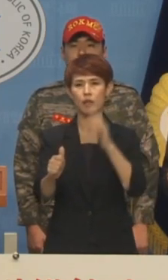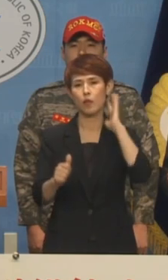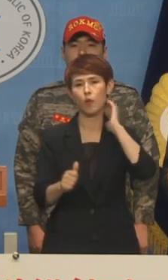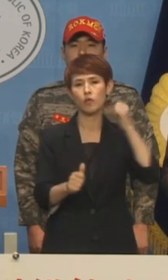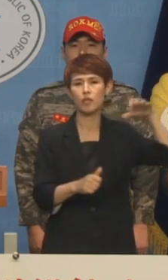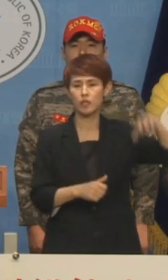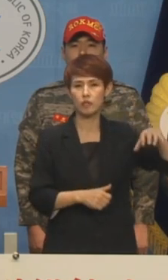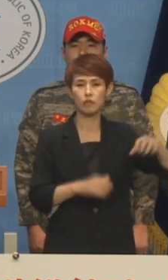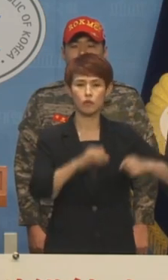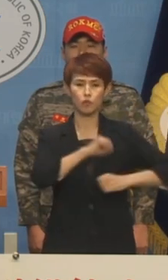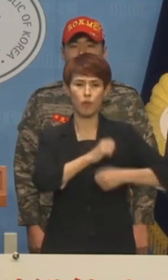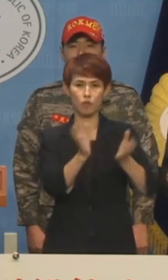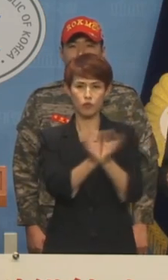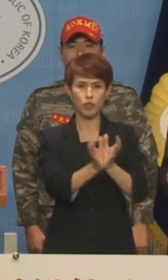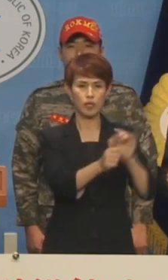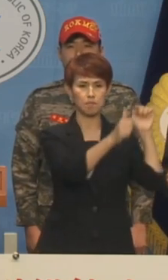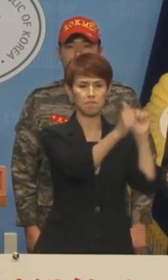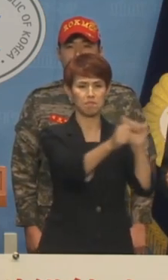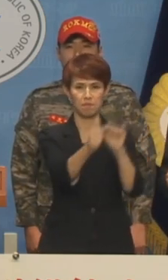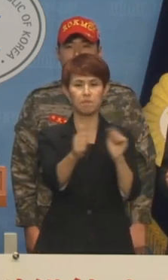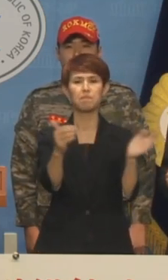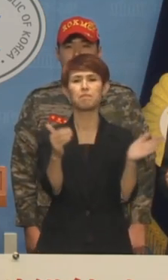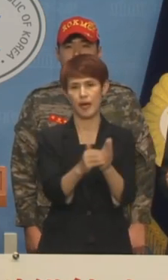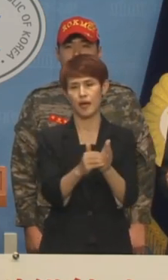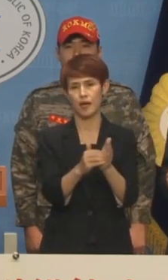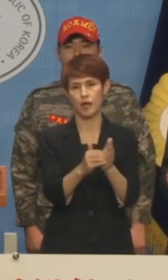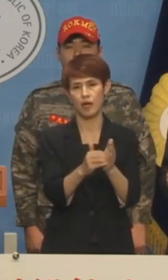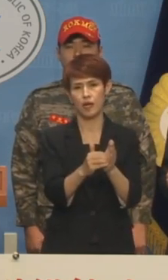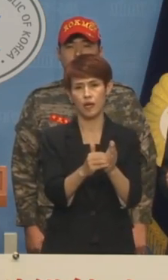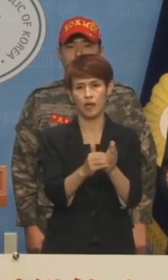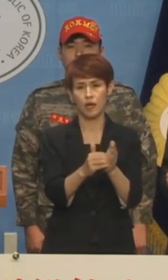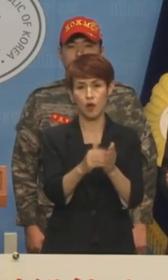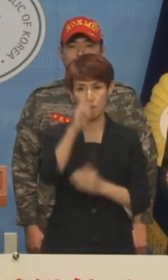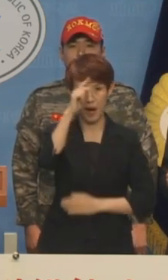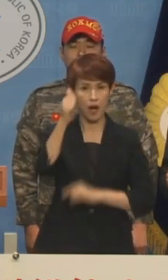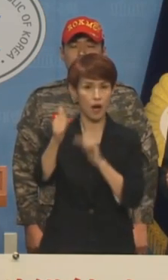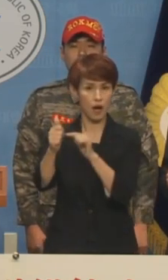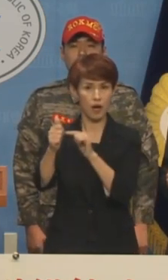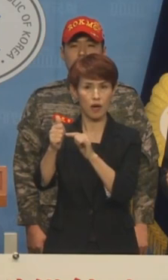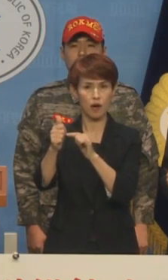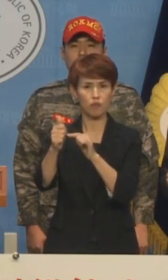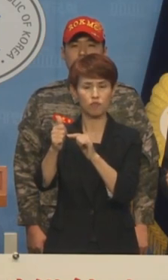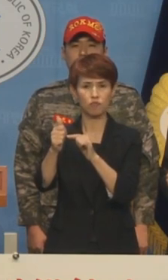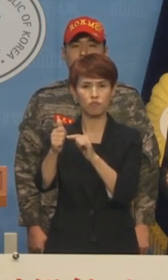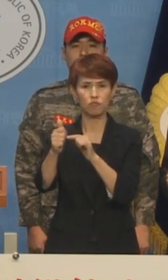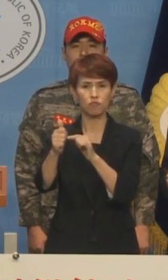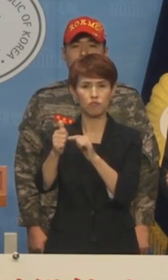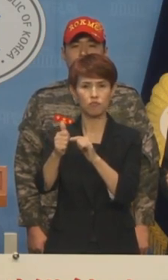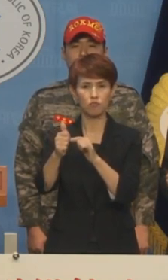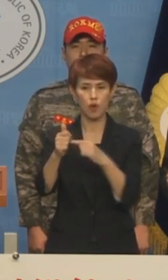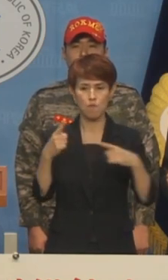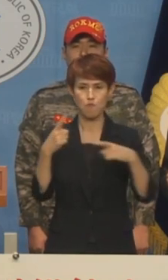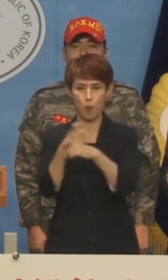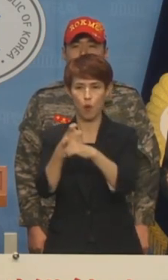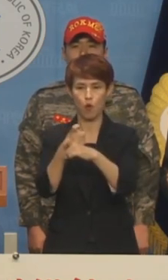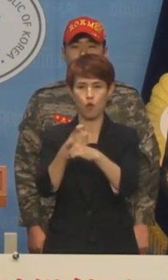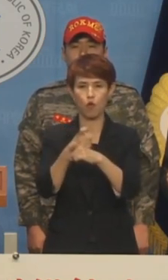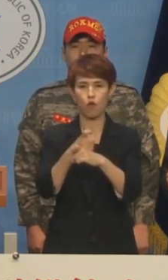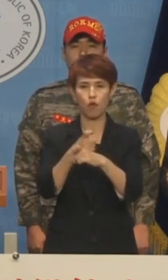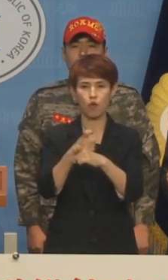대통령실과 국방부를 통해 부당한 외압을 행사하고 심지어 박정훈 전 해병대 수사단장에 대한 보복성 형사